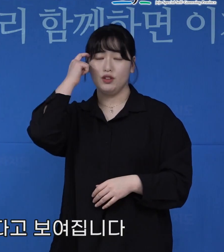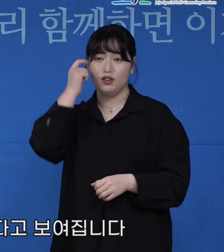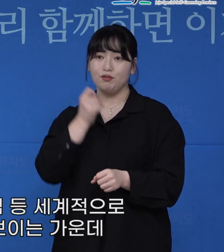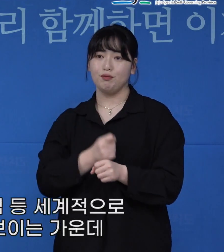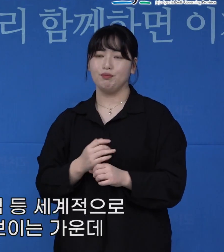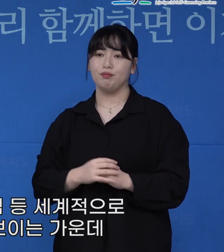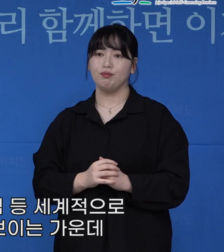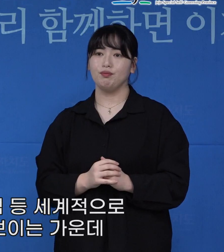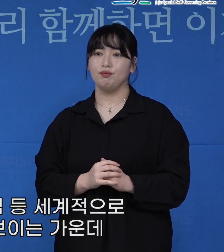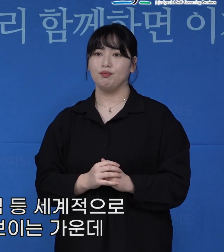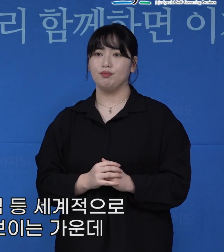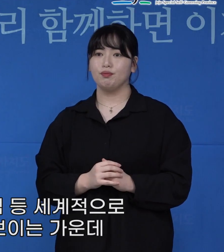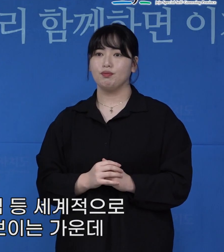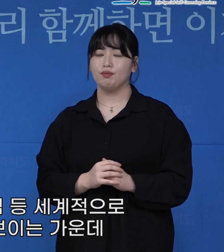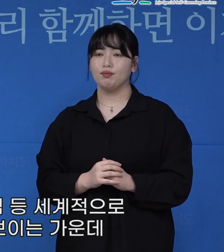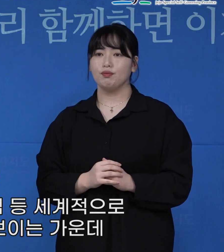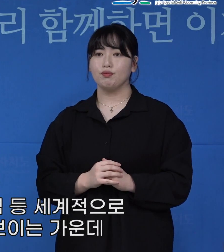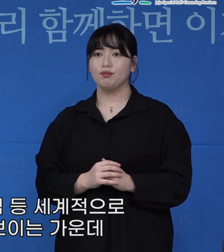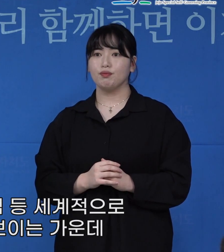보여집니다.